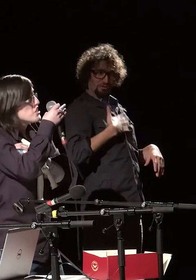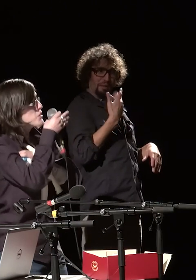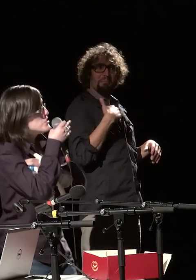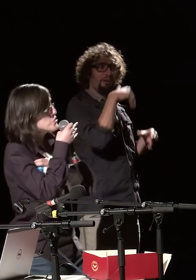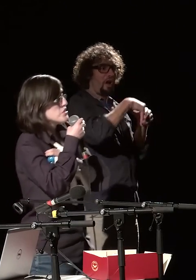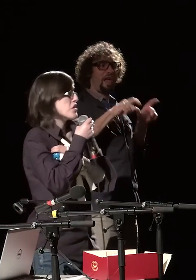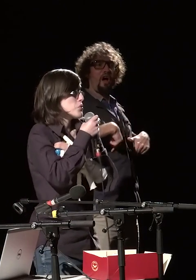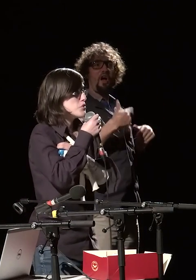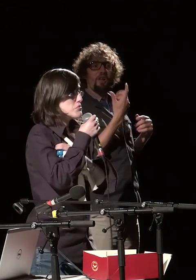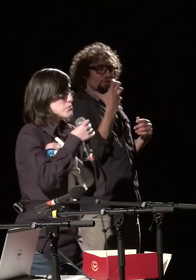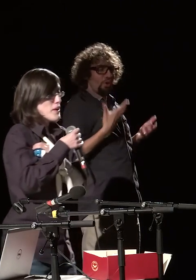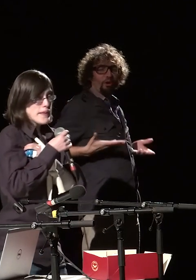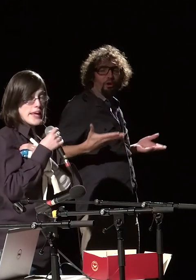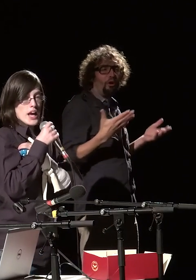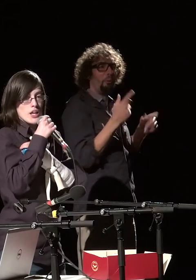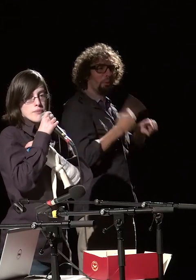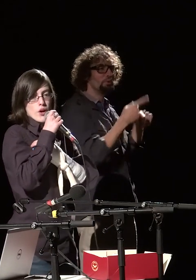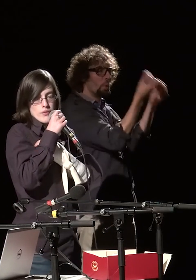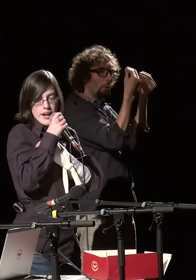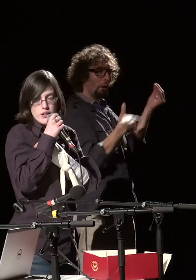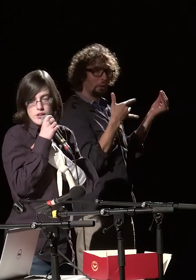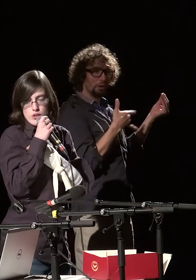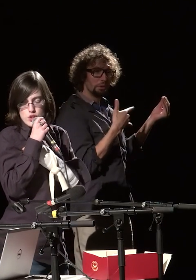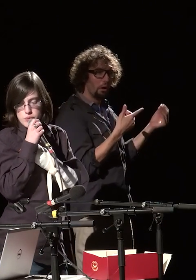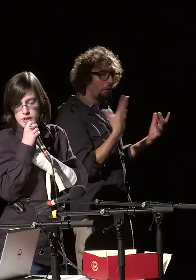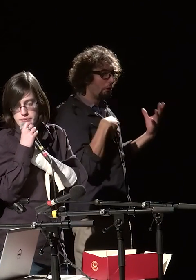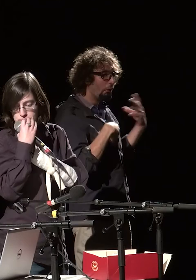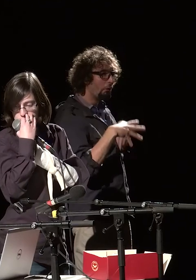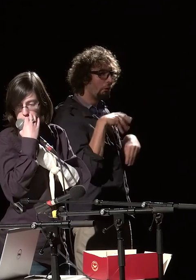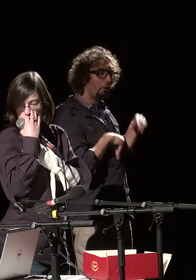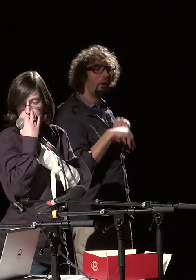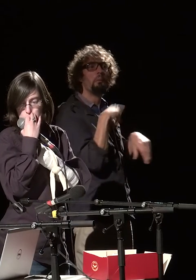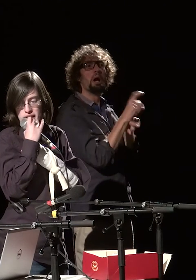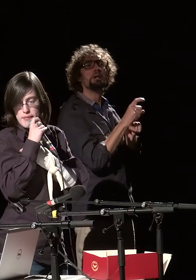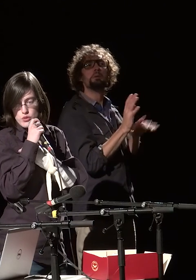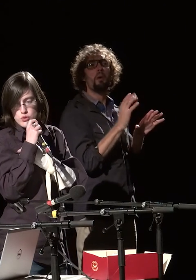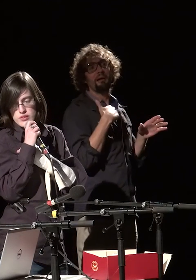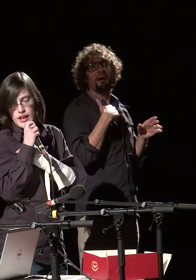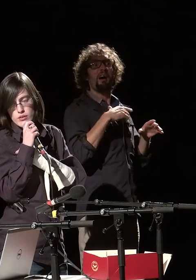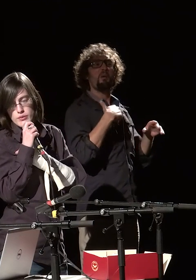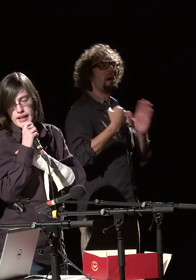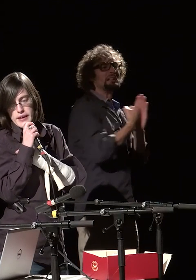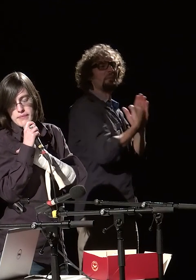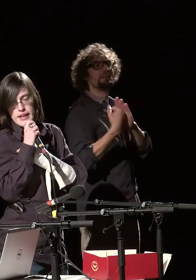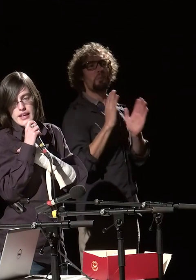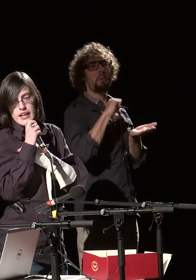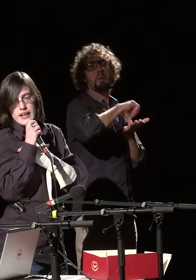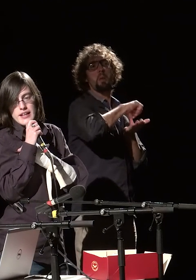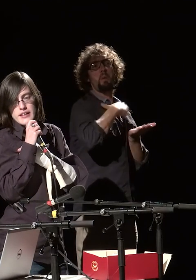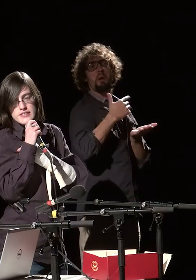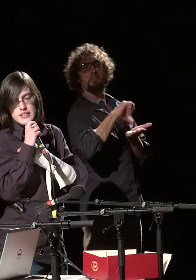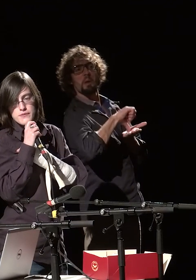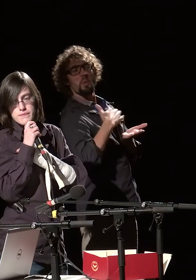il y a des gens qui racontent des choses intéressantes, c'est pas mal. Alors en vrai j'ai une position un peu médiane parce que je considère que